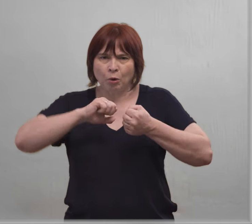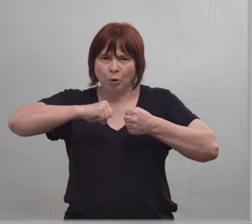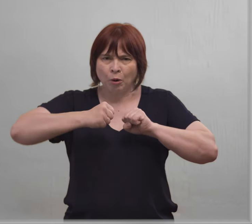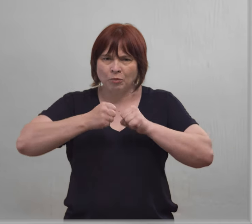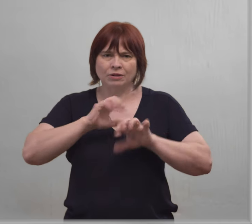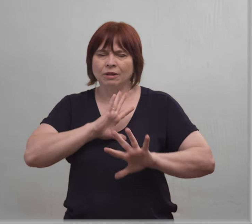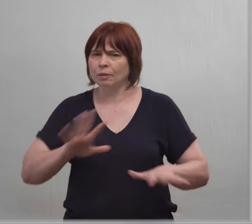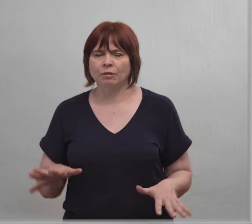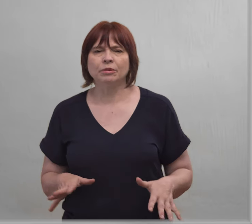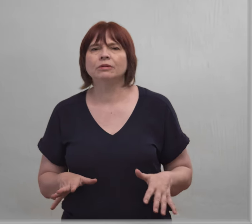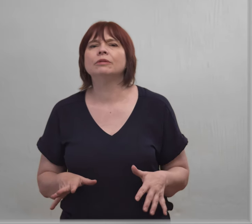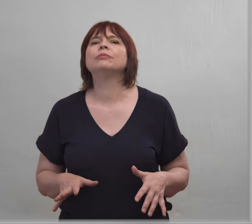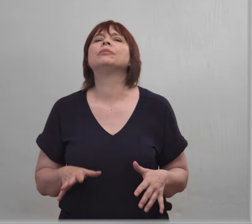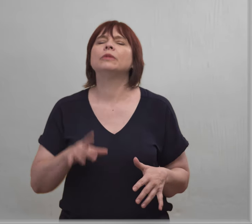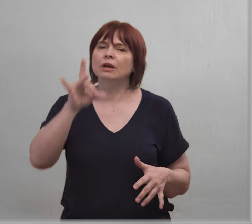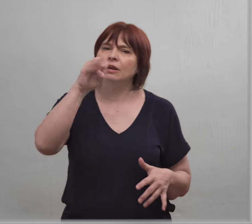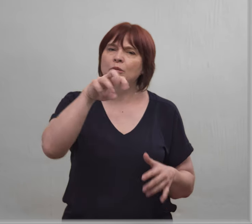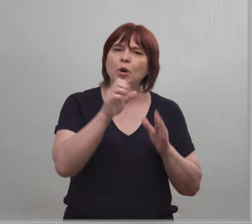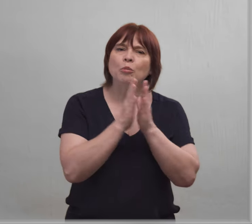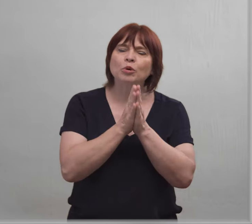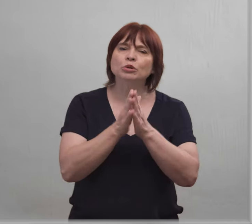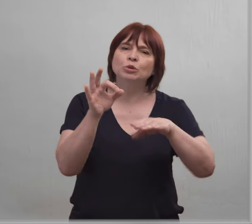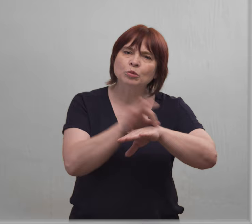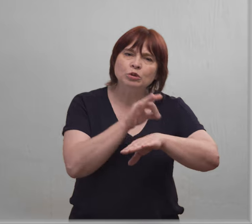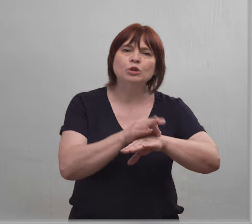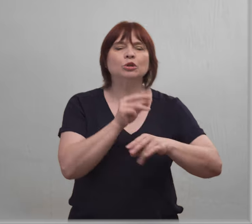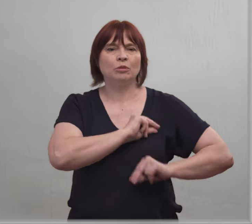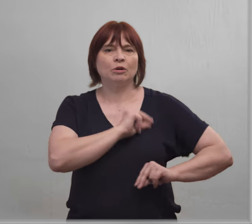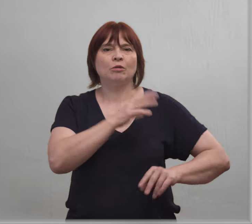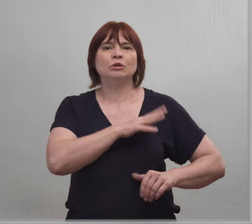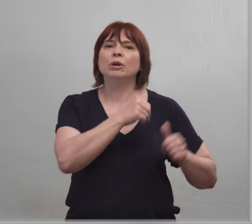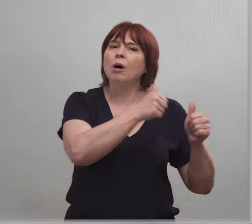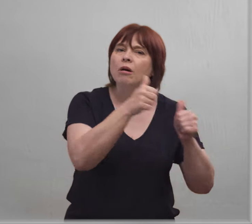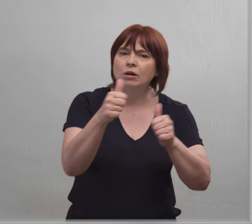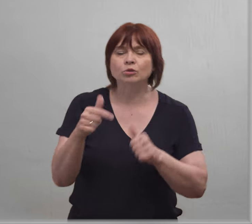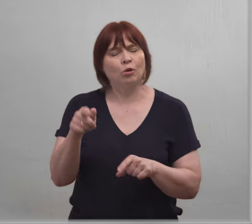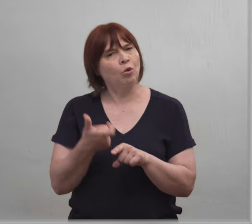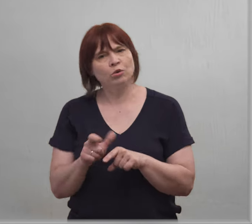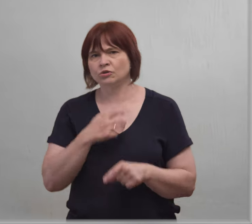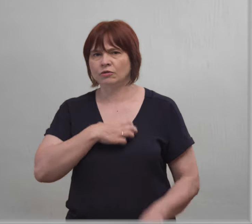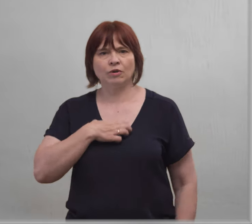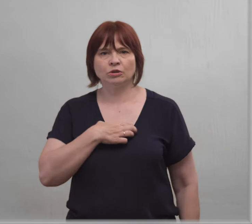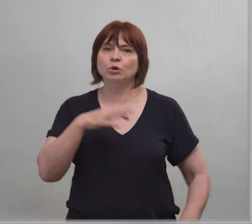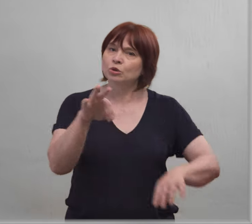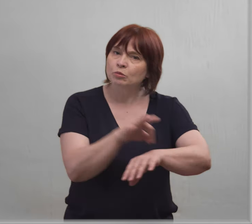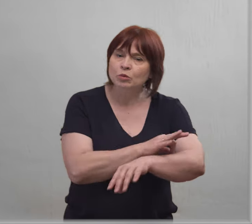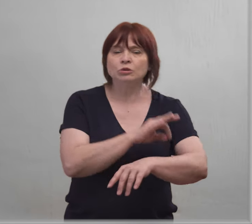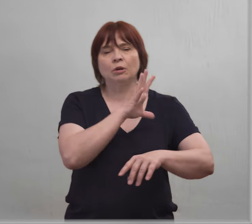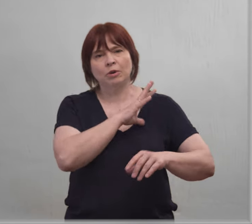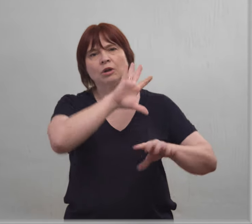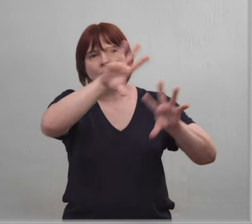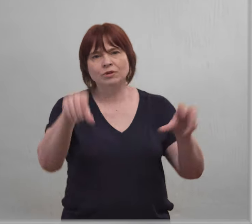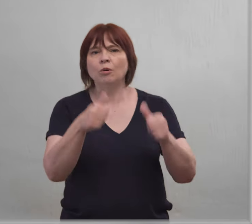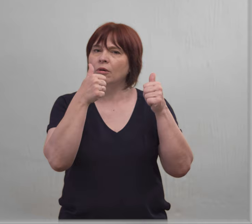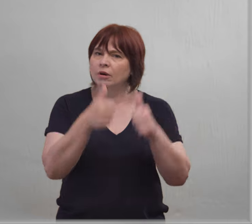просит молиться за мужа, чтобы у него на работе все было хорошо. И это тоже очень важно, чтобы у мужа на работе было все